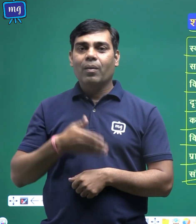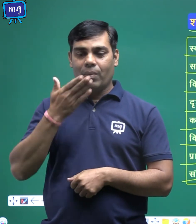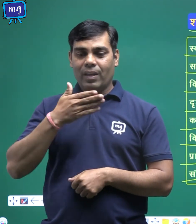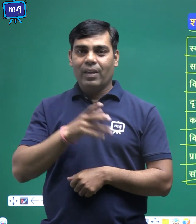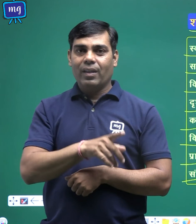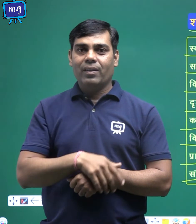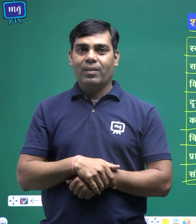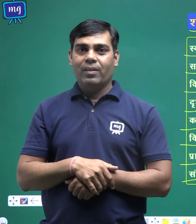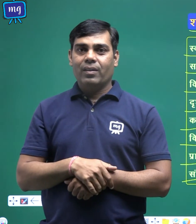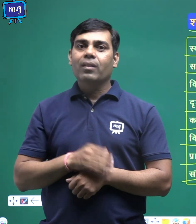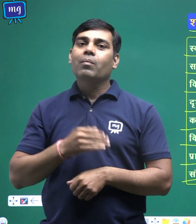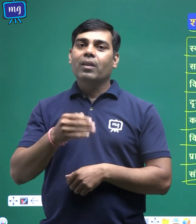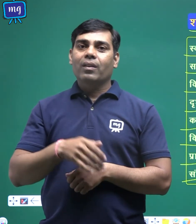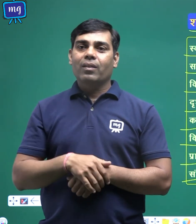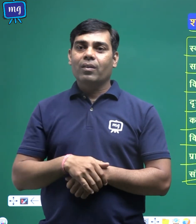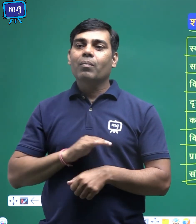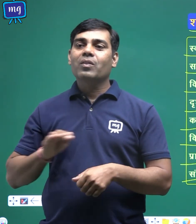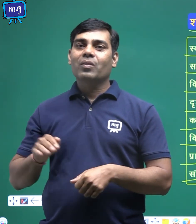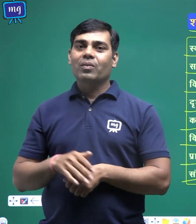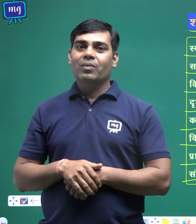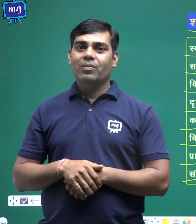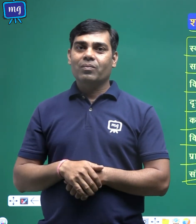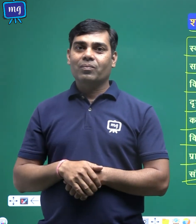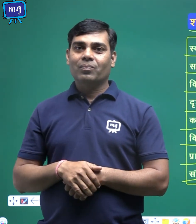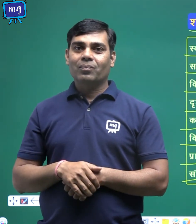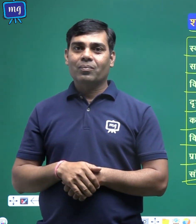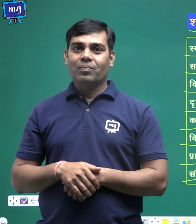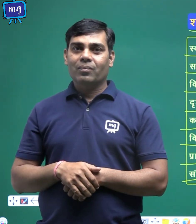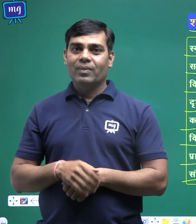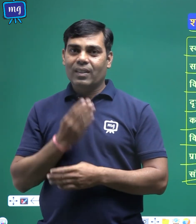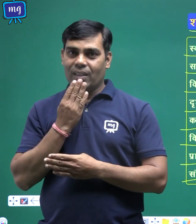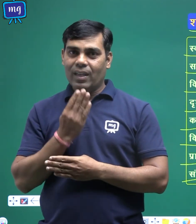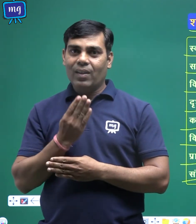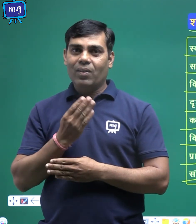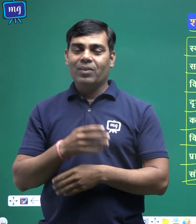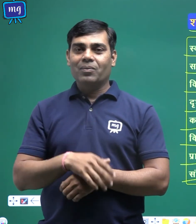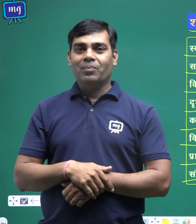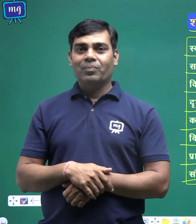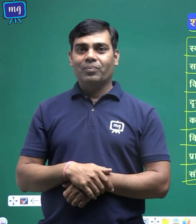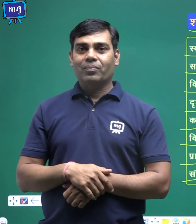पढ़ेंगे। तब तक बच्चों, धन्यवाद।